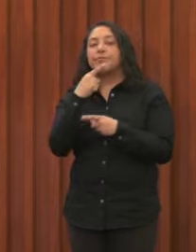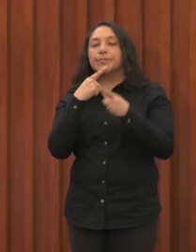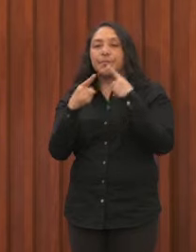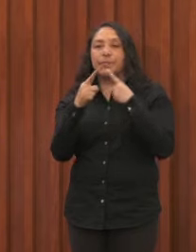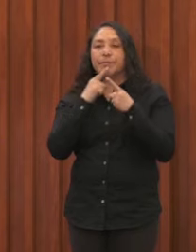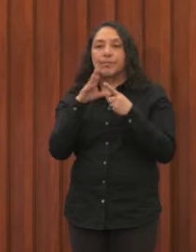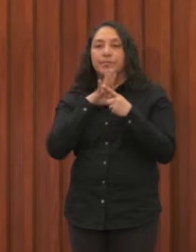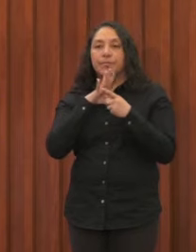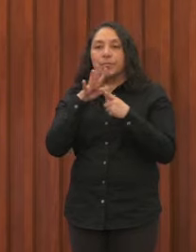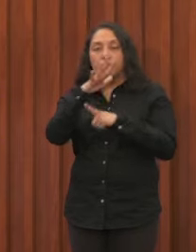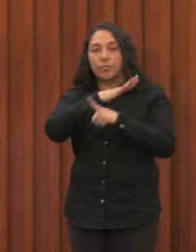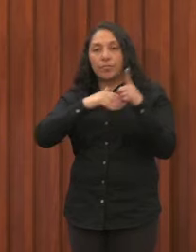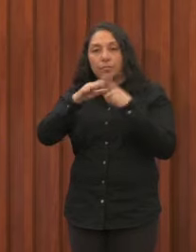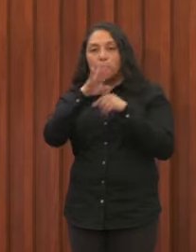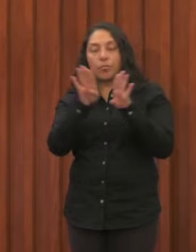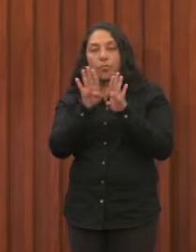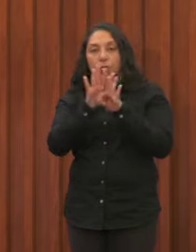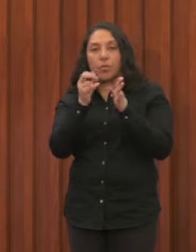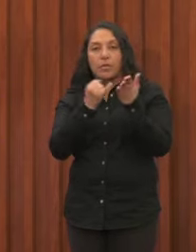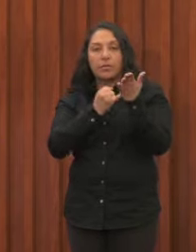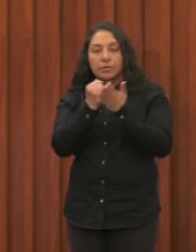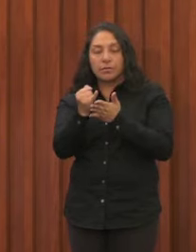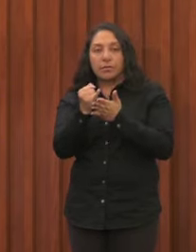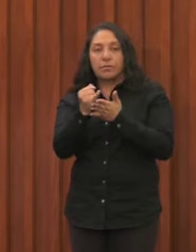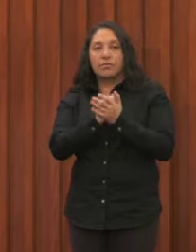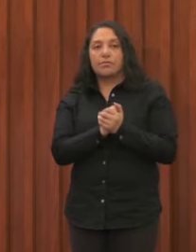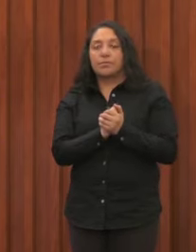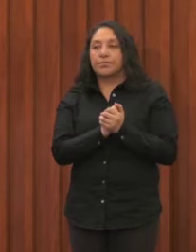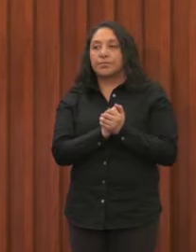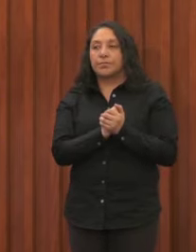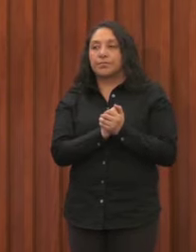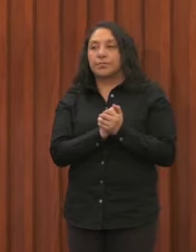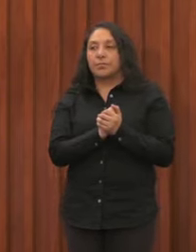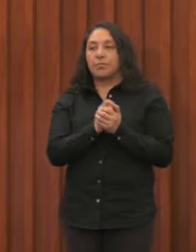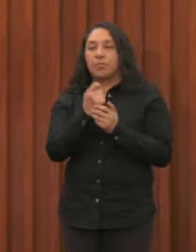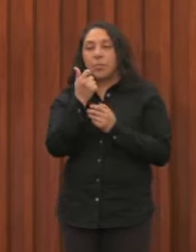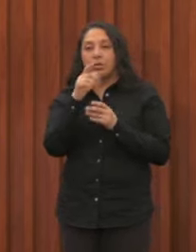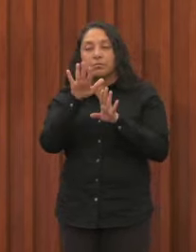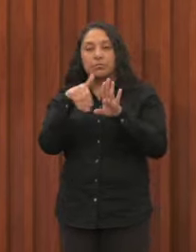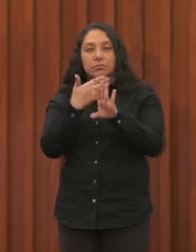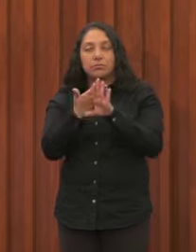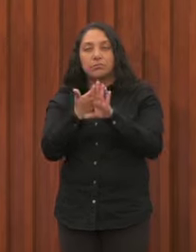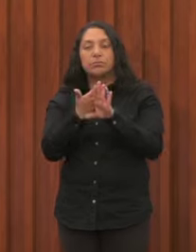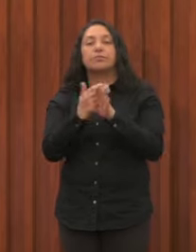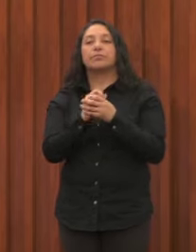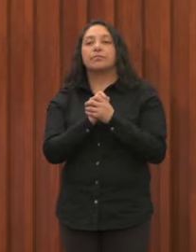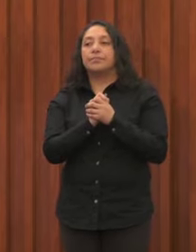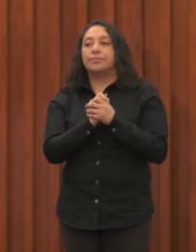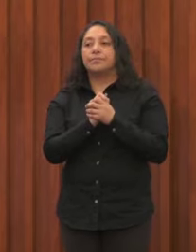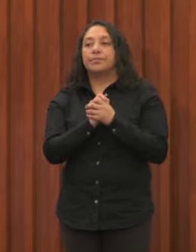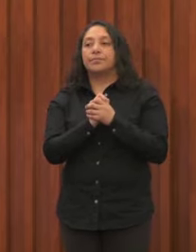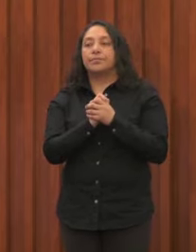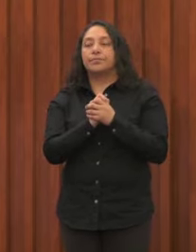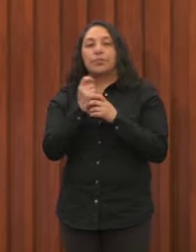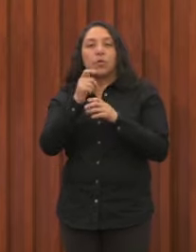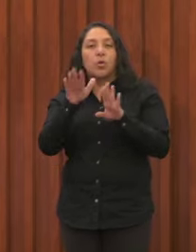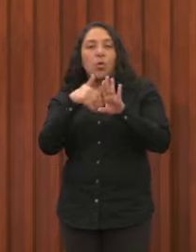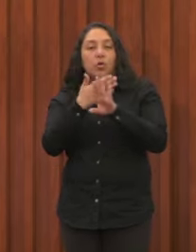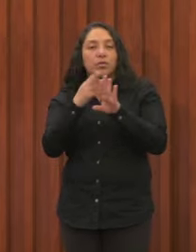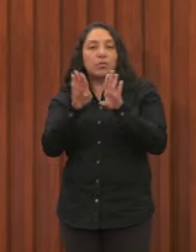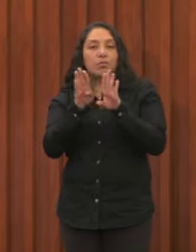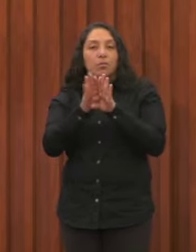alrededor de cómo se debe determinar. Un poco en contra de las teorías de la